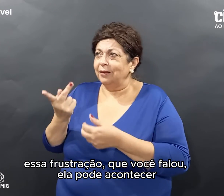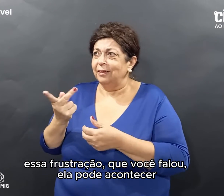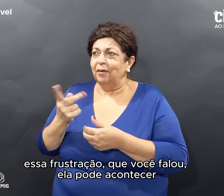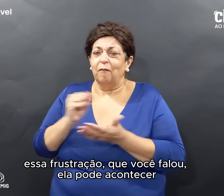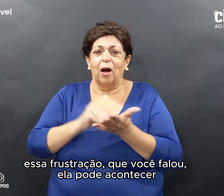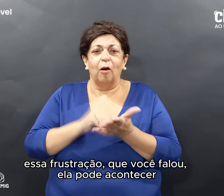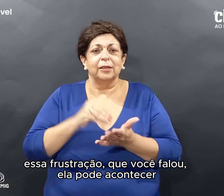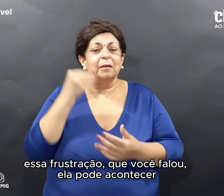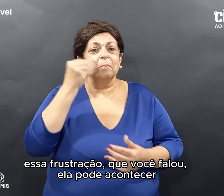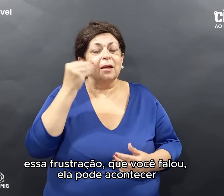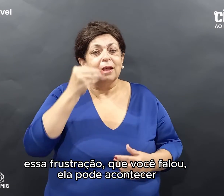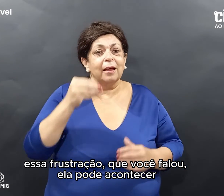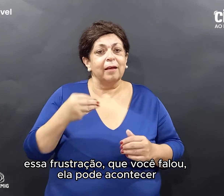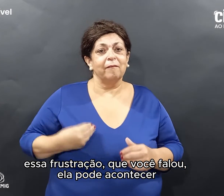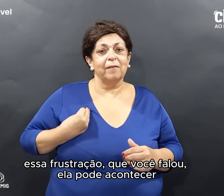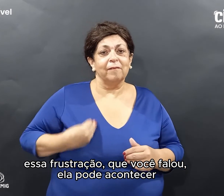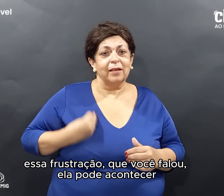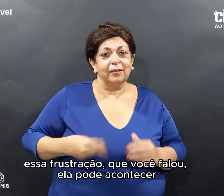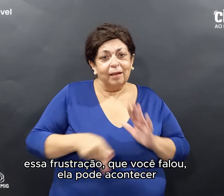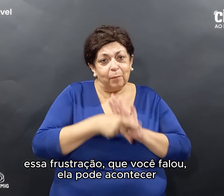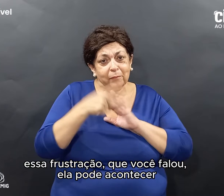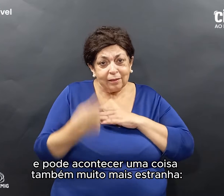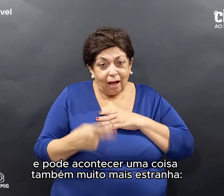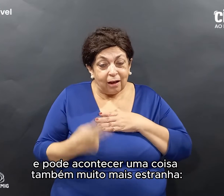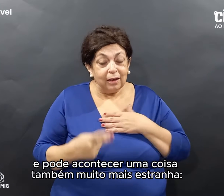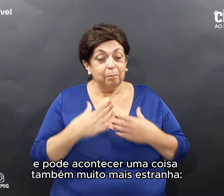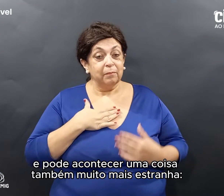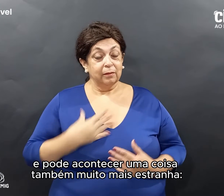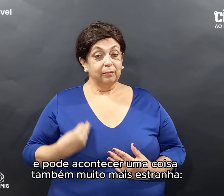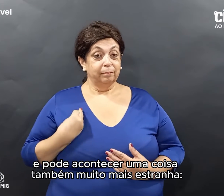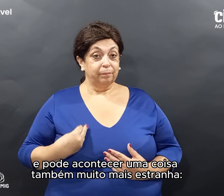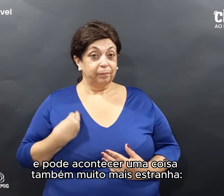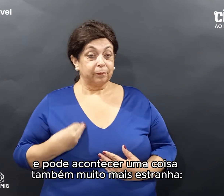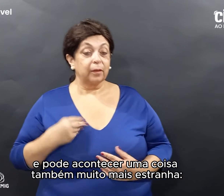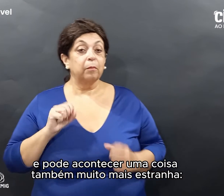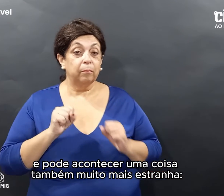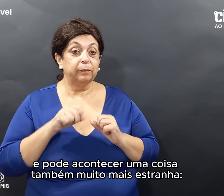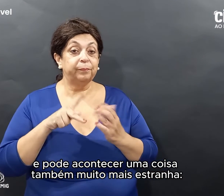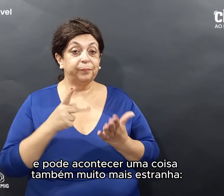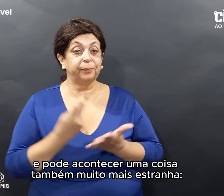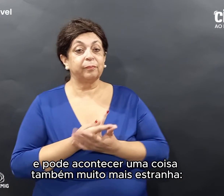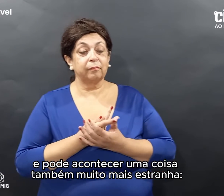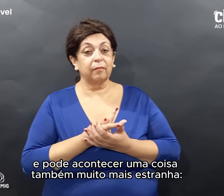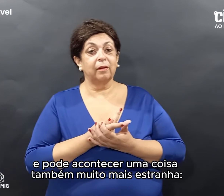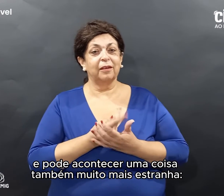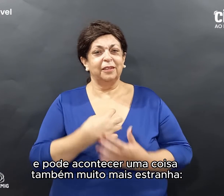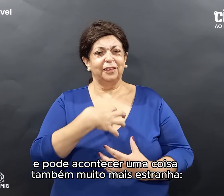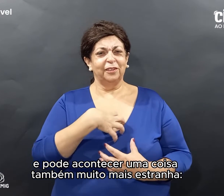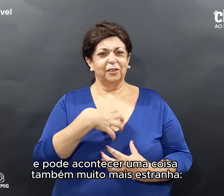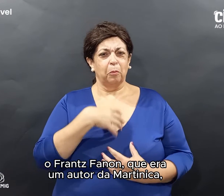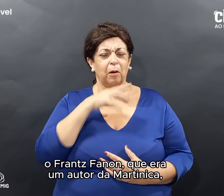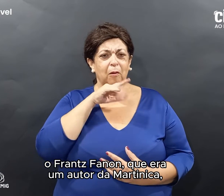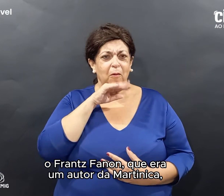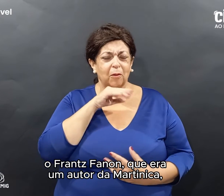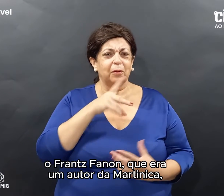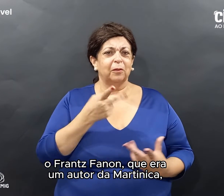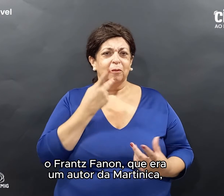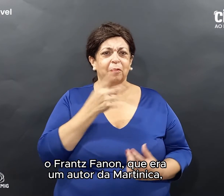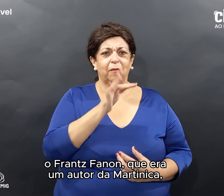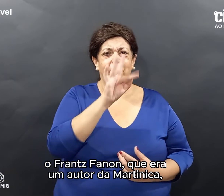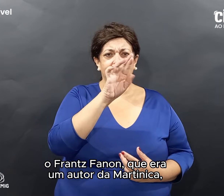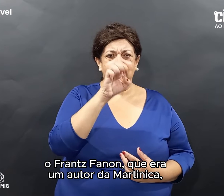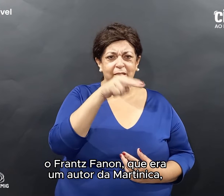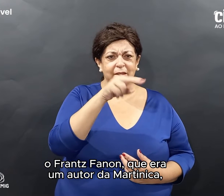essa frustração que você falou, né, ela pode acontecer, e pode acontecer uma coisa também muito mais estranha, né? O Frantz